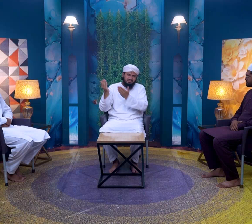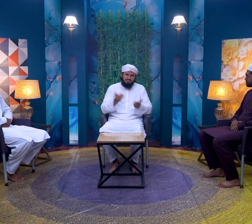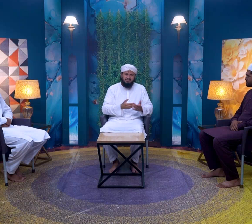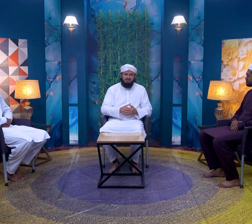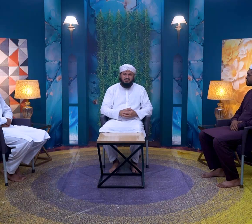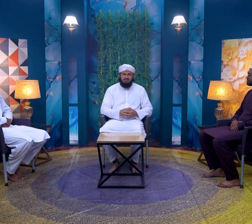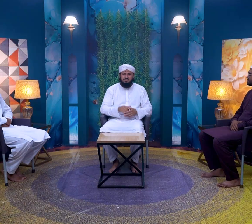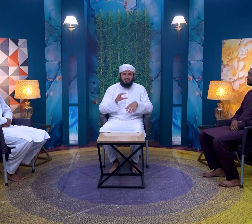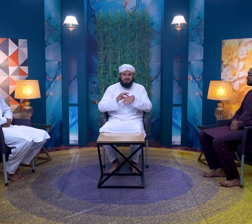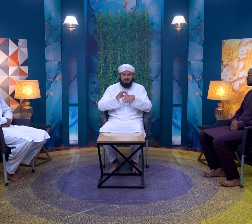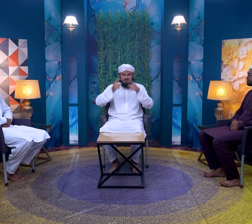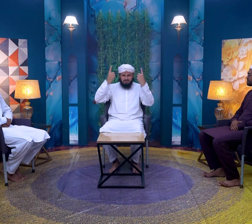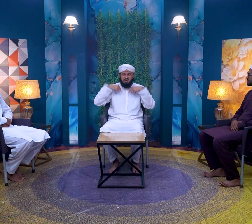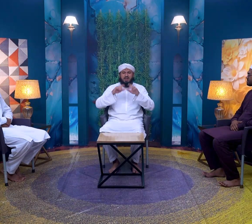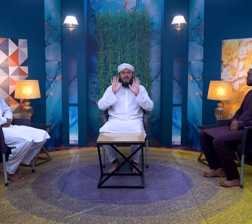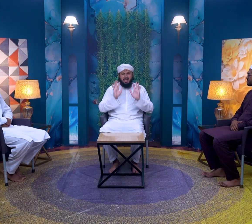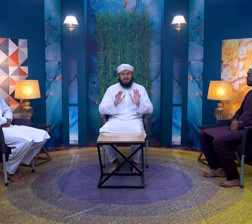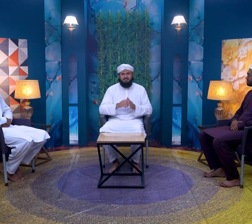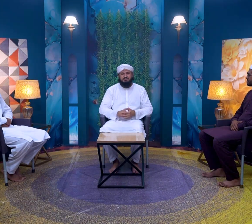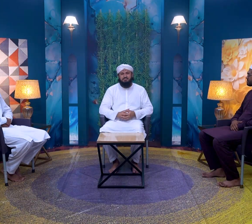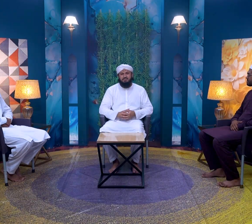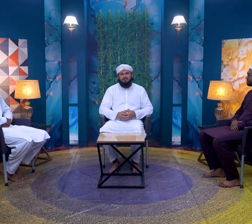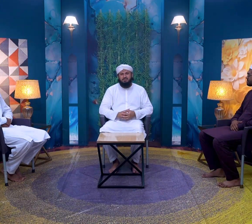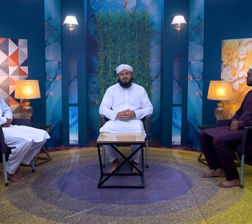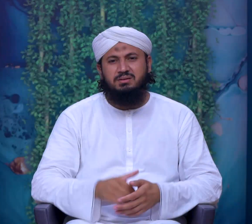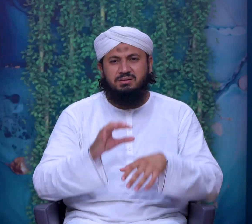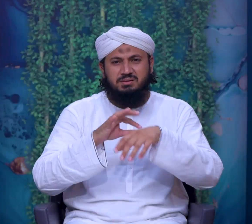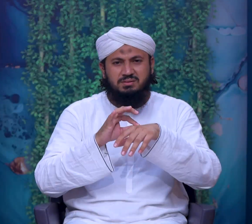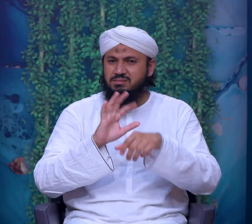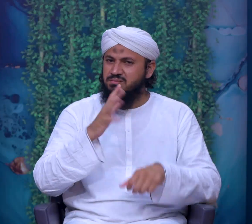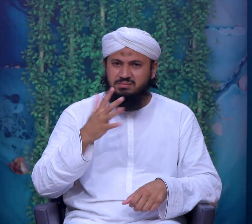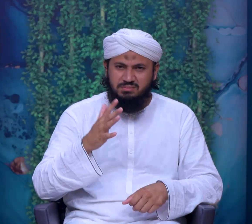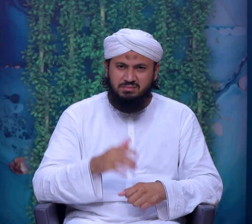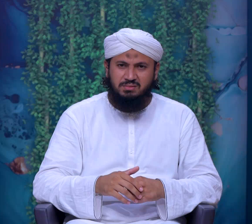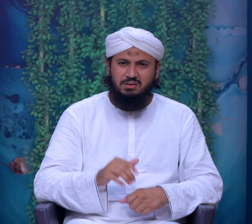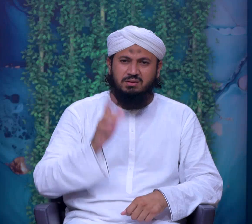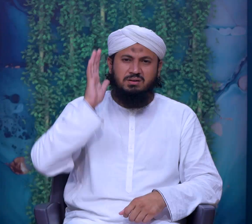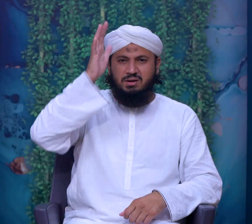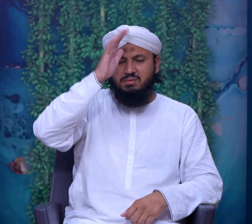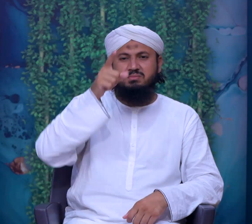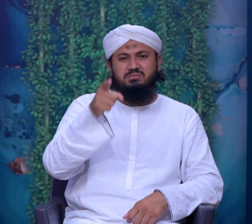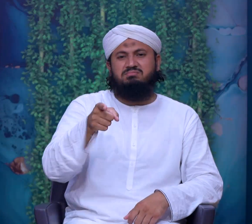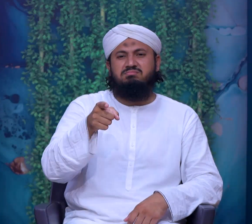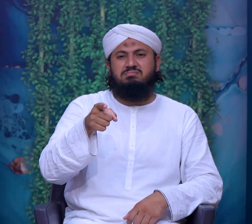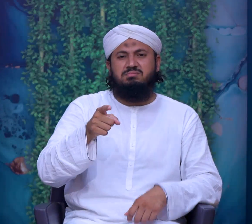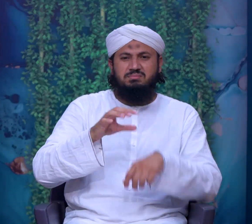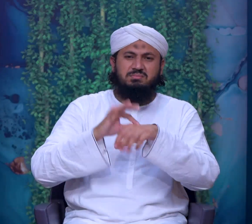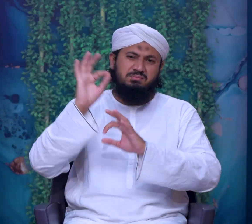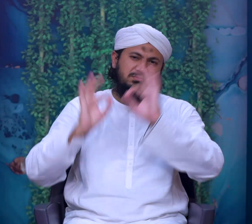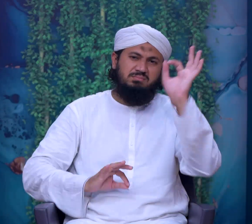آقا صلی اللہ علیہ وآلہ وصحبہ وسلم کی بشریت کا مطلقاً یعنی بالکل انکار کرنا یہ کفر ہے۔ قرآن